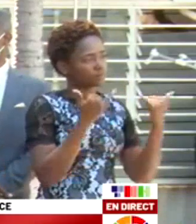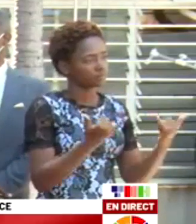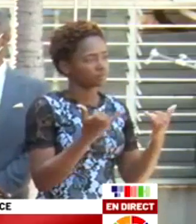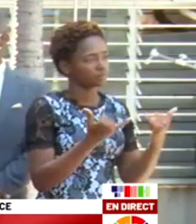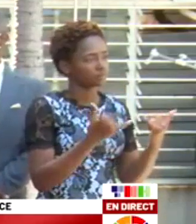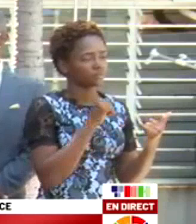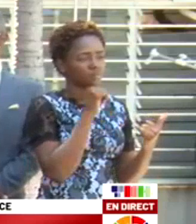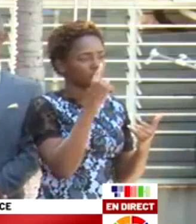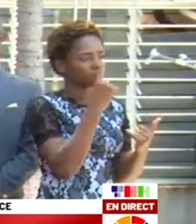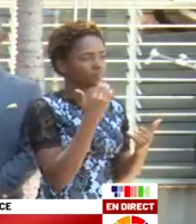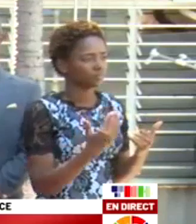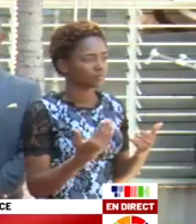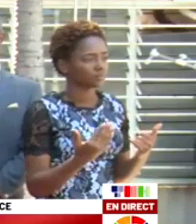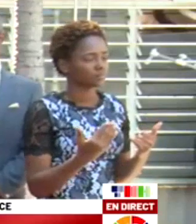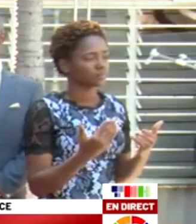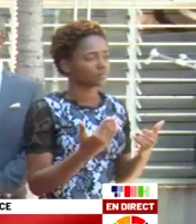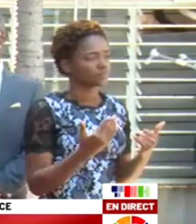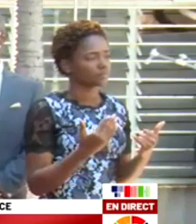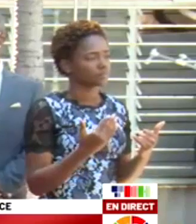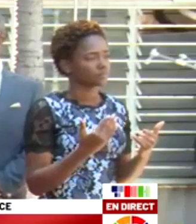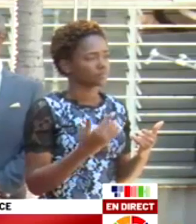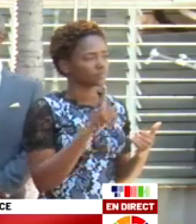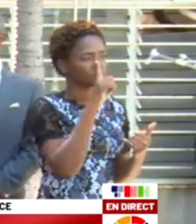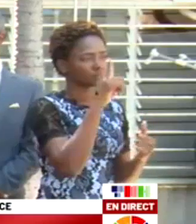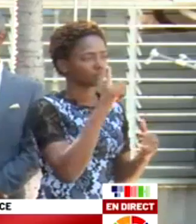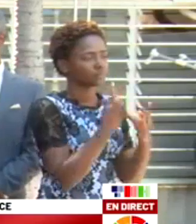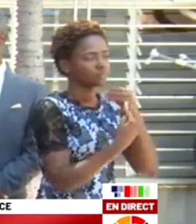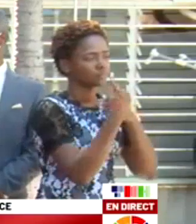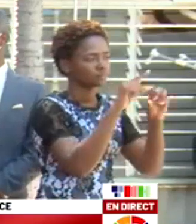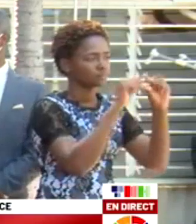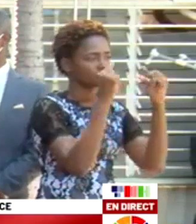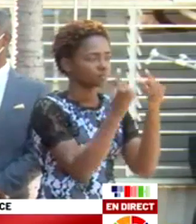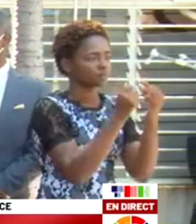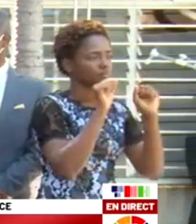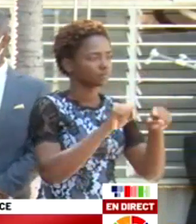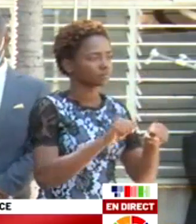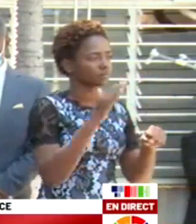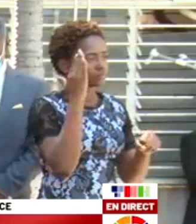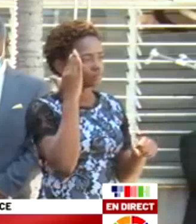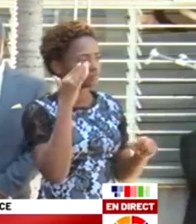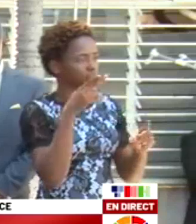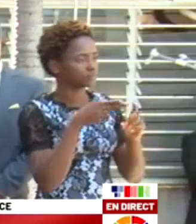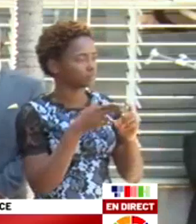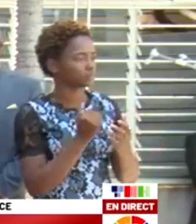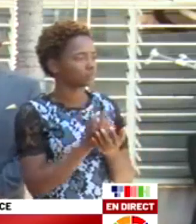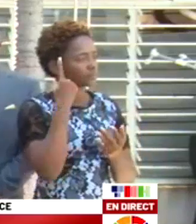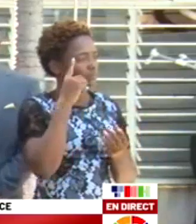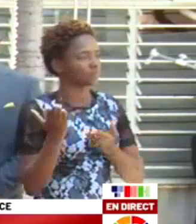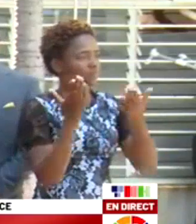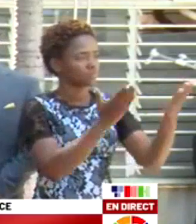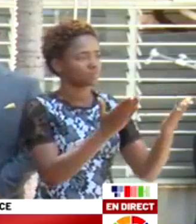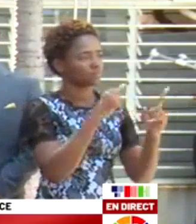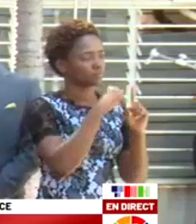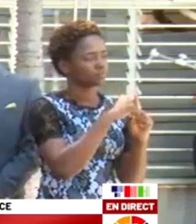pas supposé un problème côté, c'est un seul groupe qui est concerné pour porter